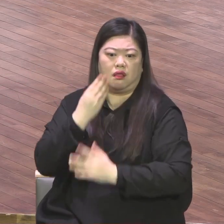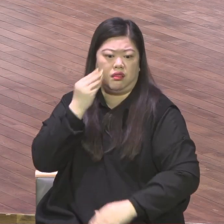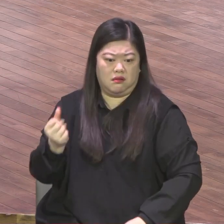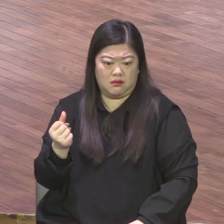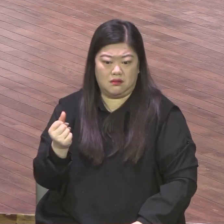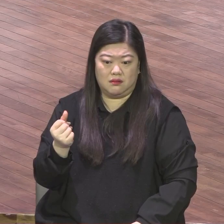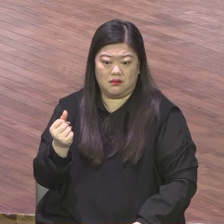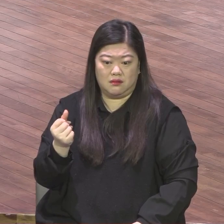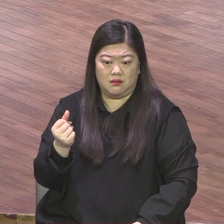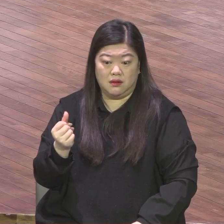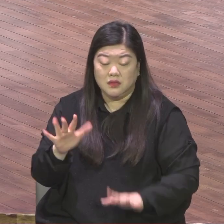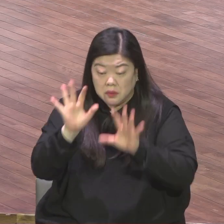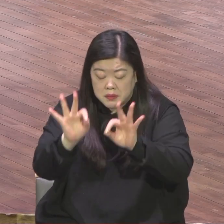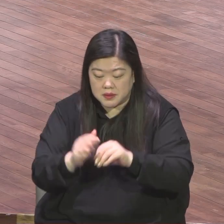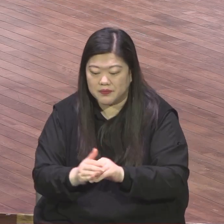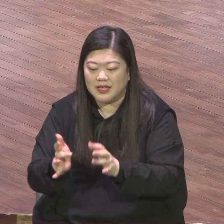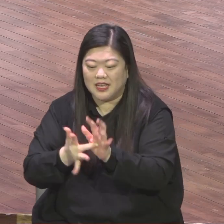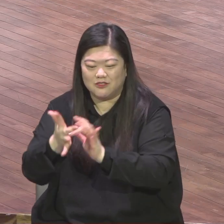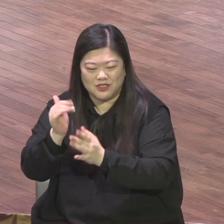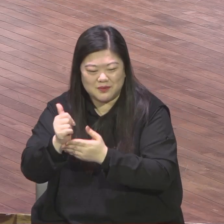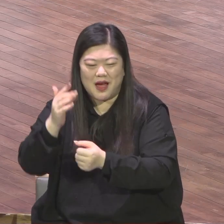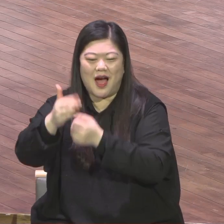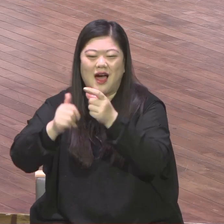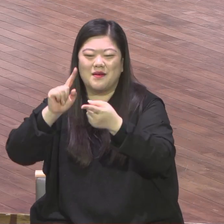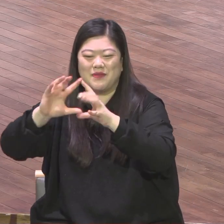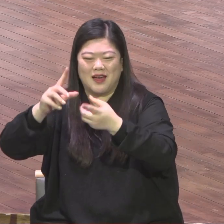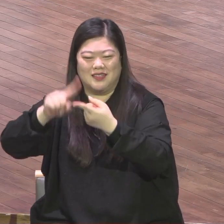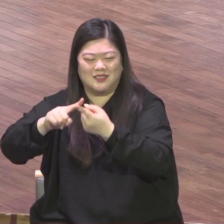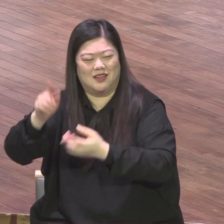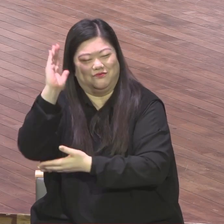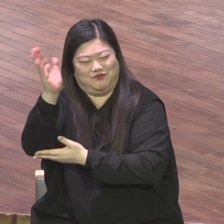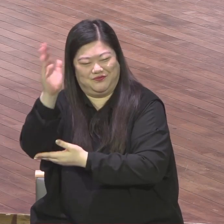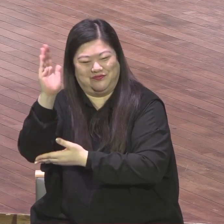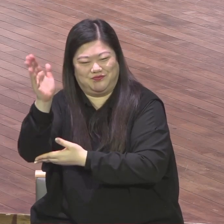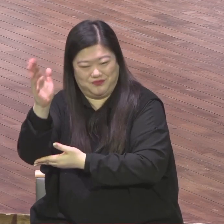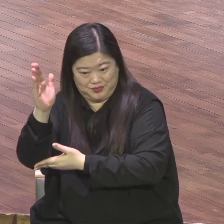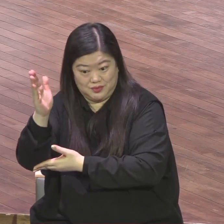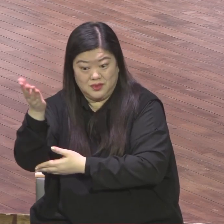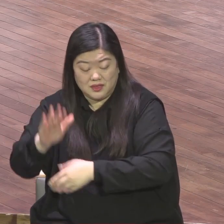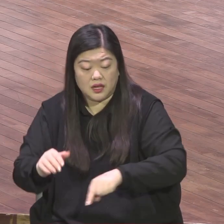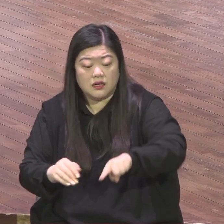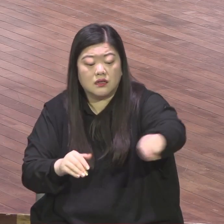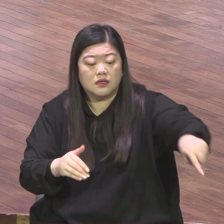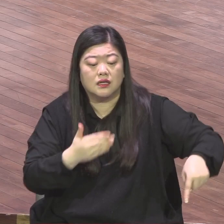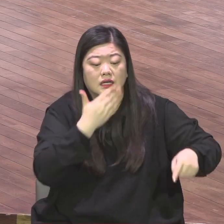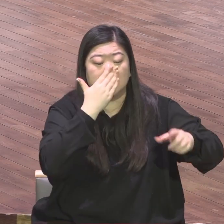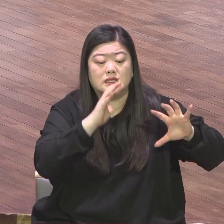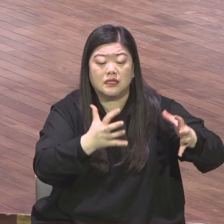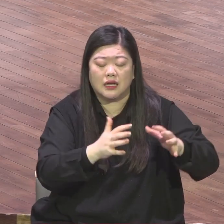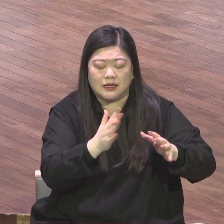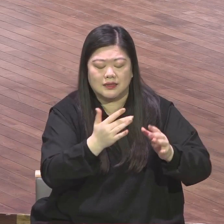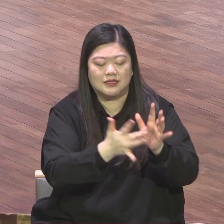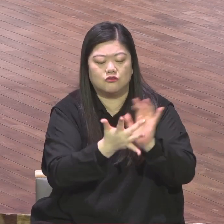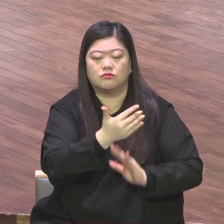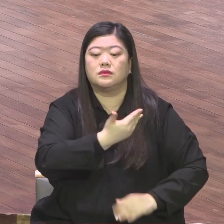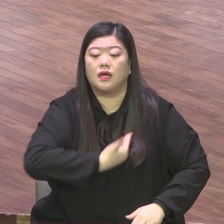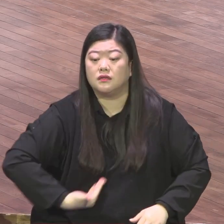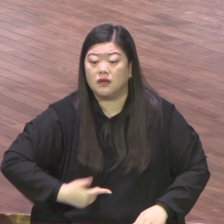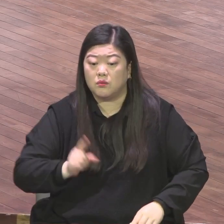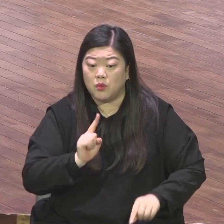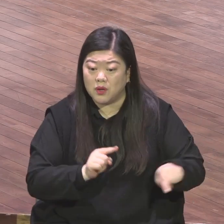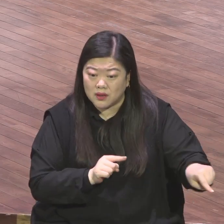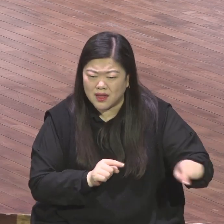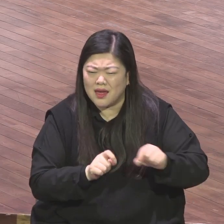모습 어떻습니까? 대부분 다 이스라엘 사람이지만은 저 변방 출신들이요. 저 지방에